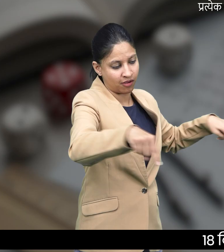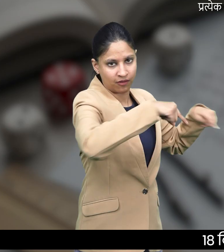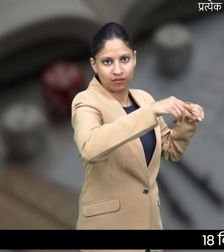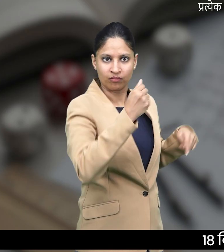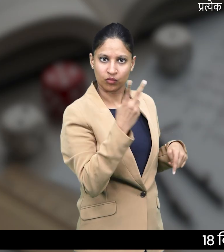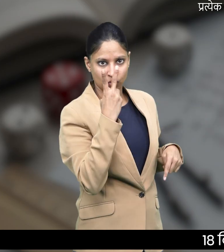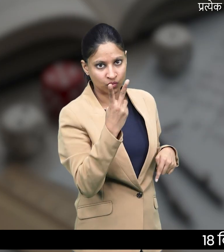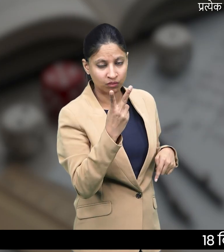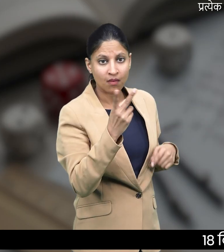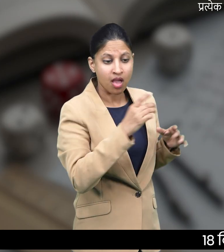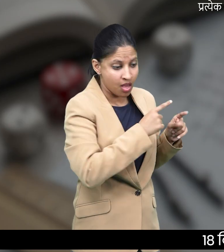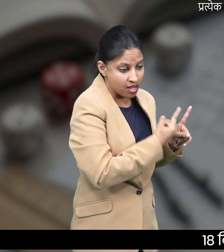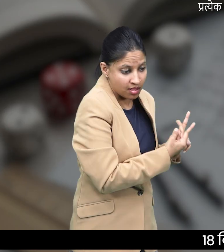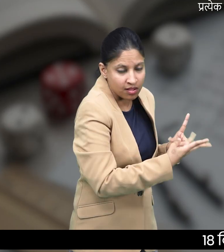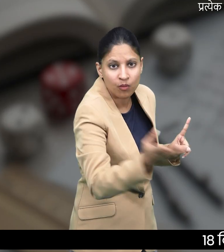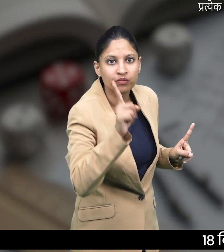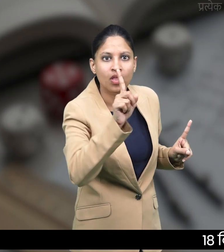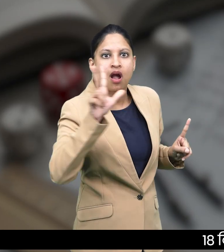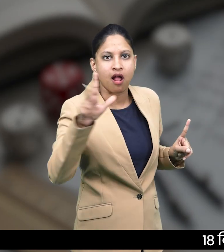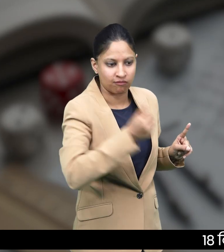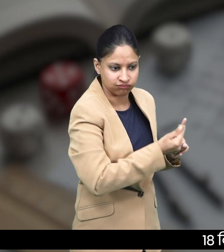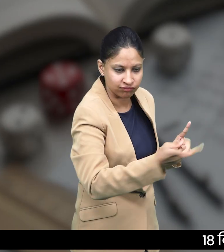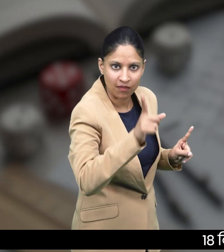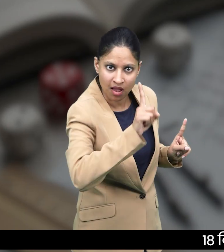18 विटा असलेल्या 2 ओळी,